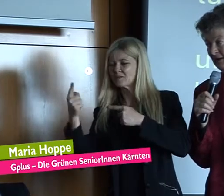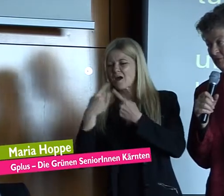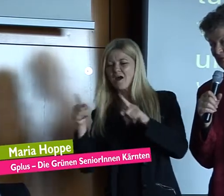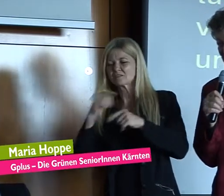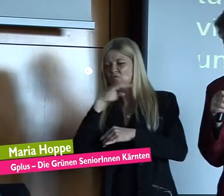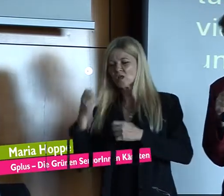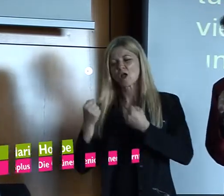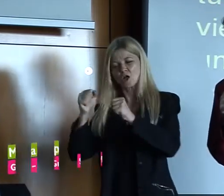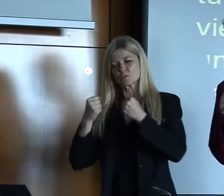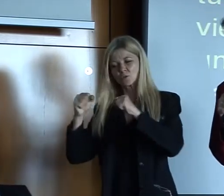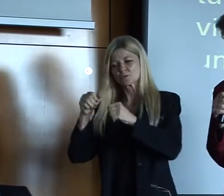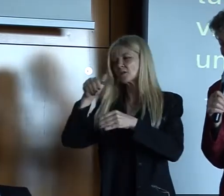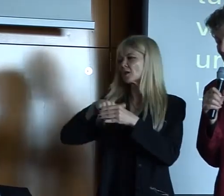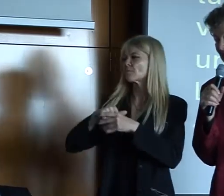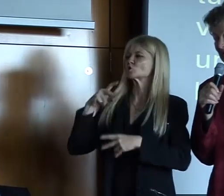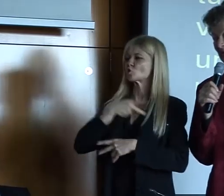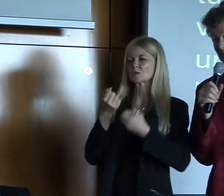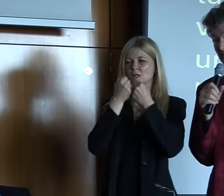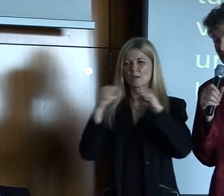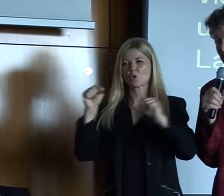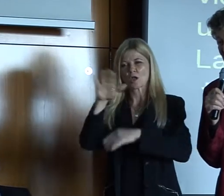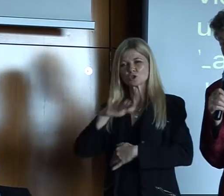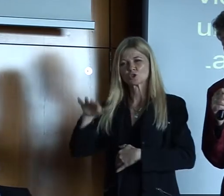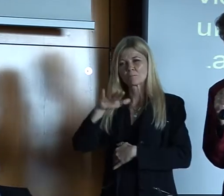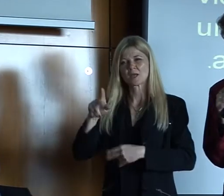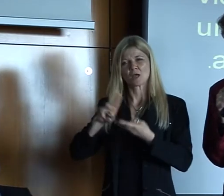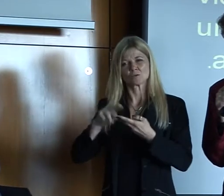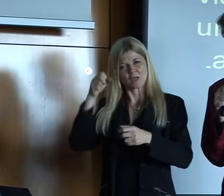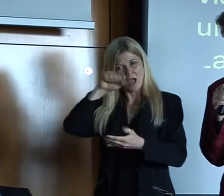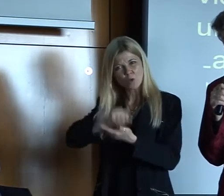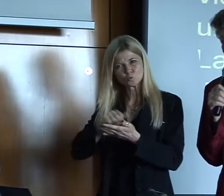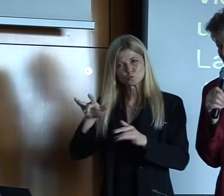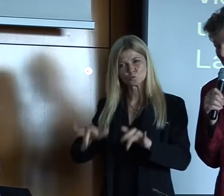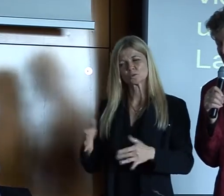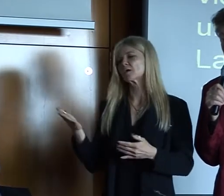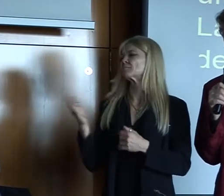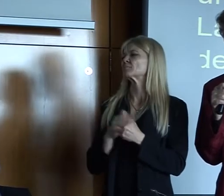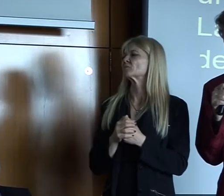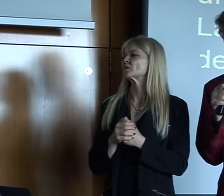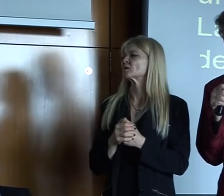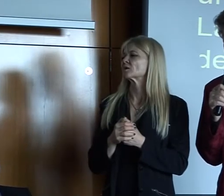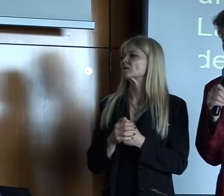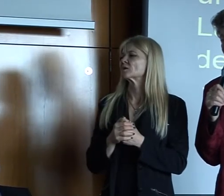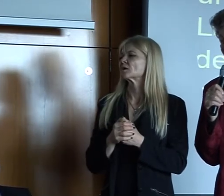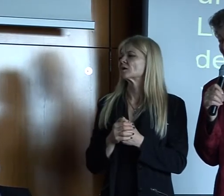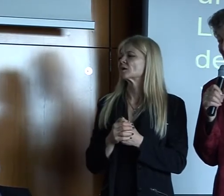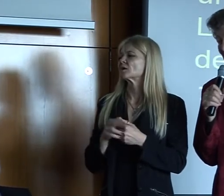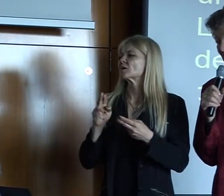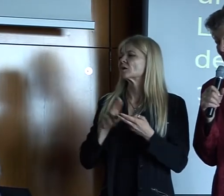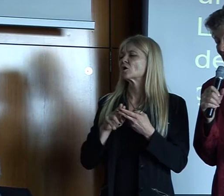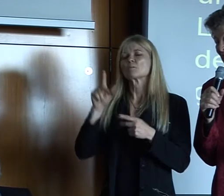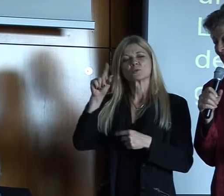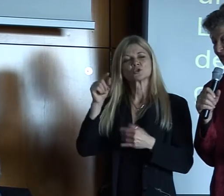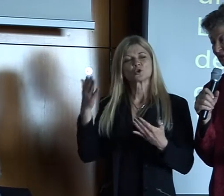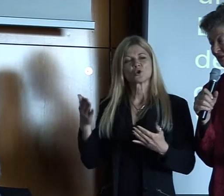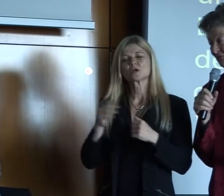die im sozialdemokratischen Bereich dann ihren Ausdruck gefunden haben und immer noch finden, denke ich. Und das heißt, also